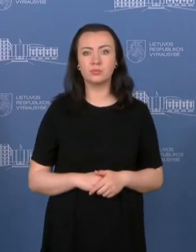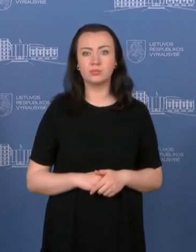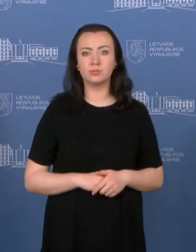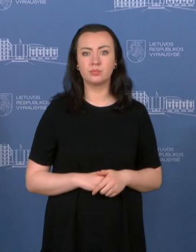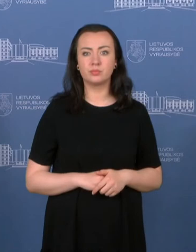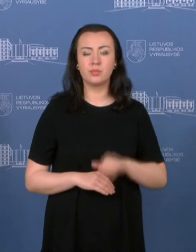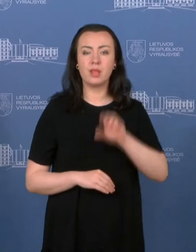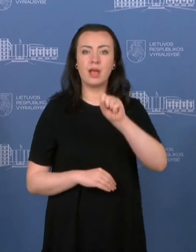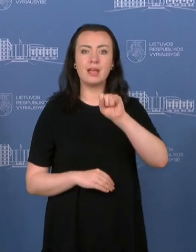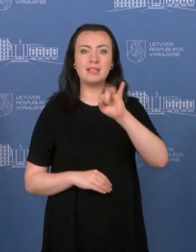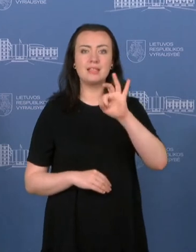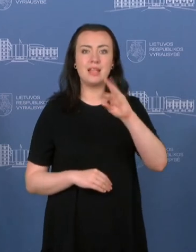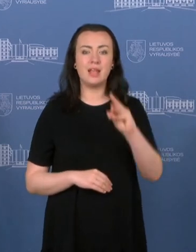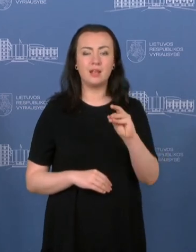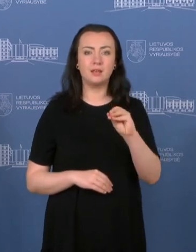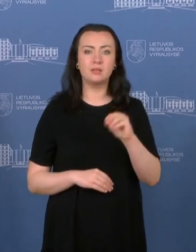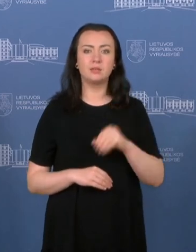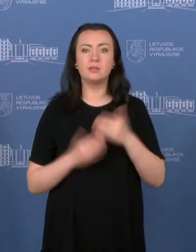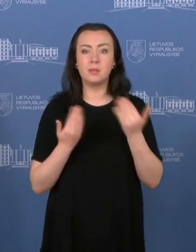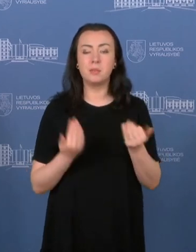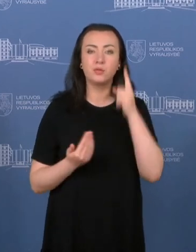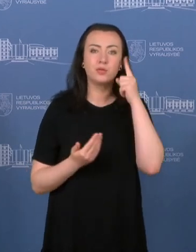Prašom, Aistė Žebrauskinė, Delfi.